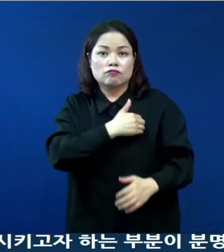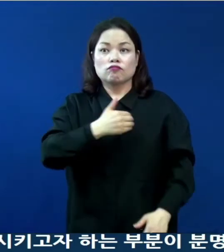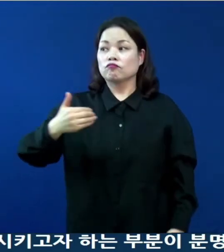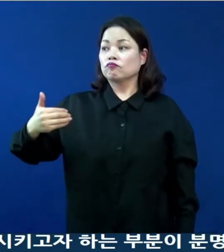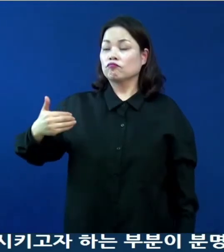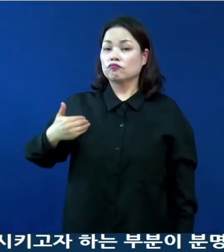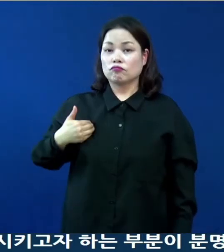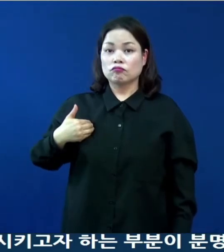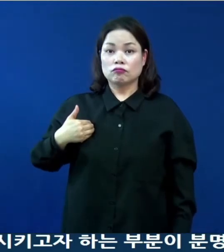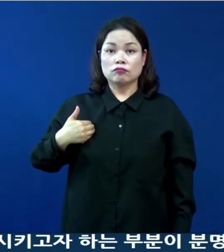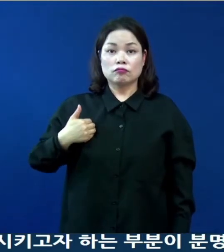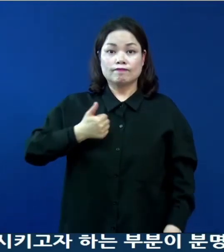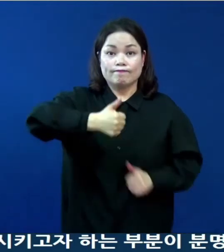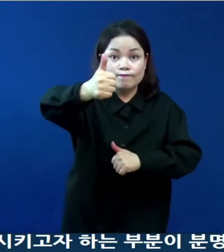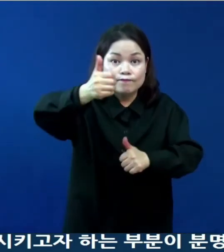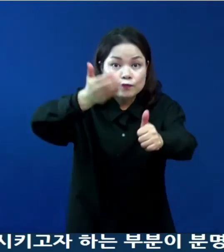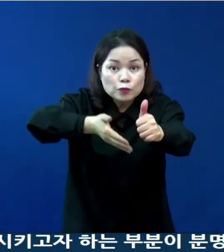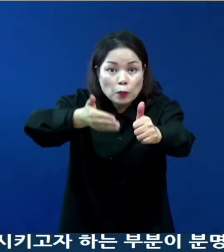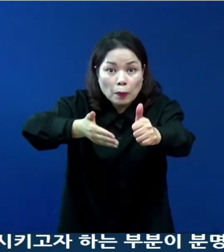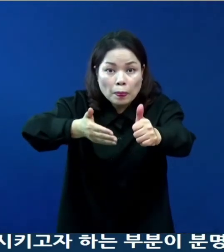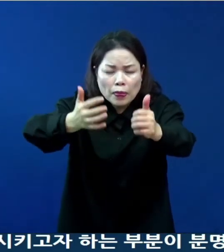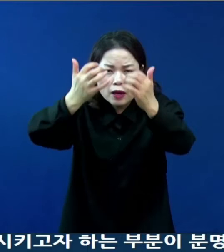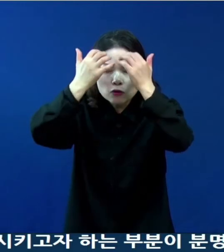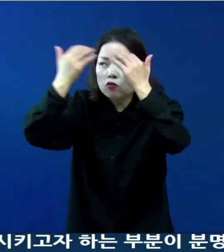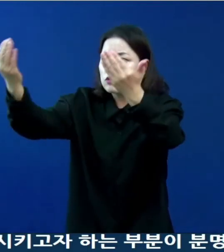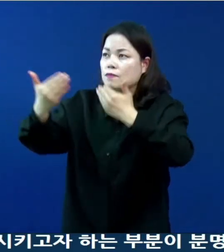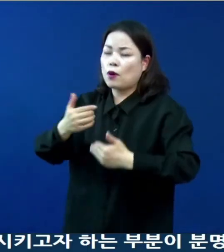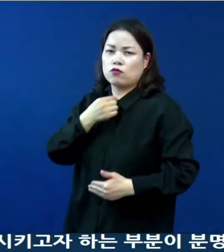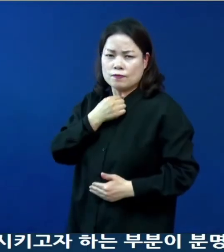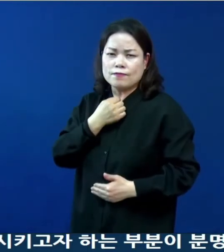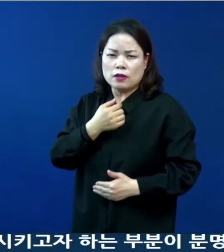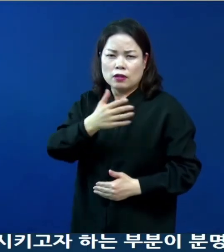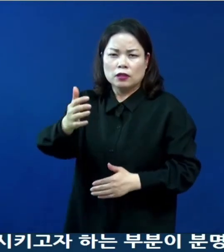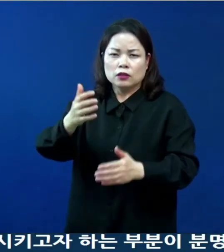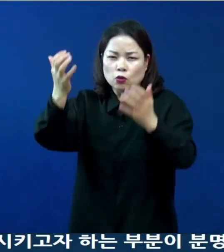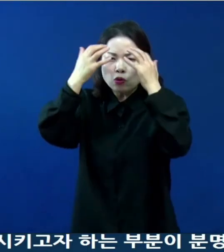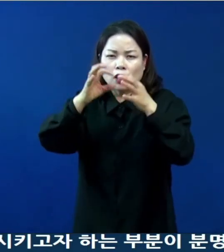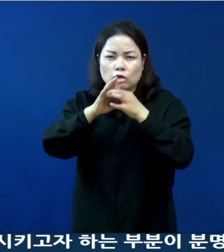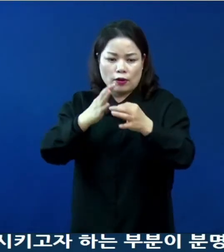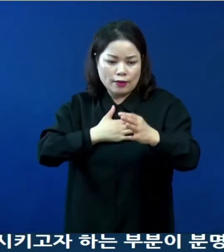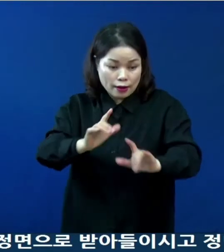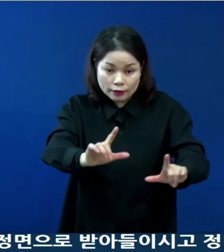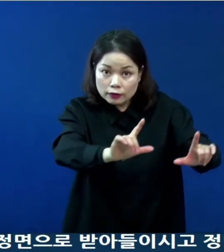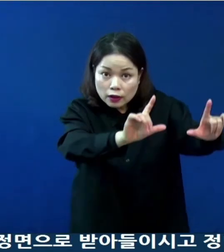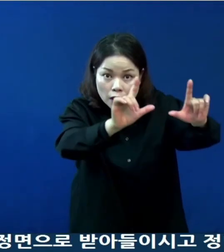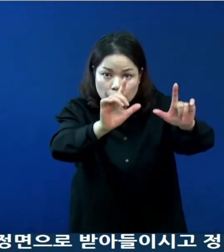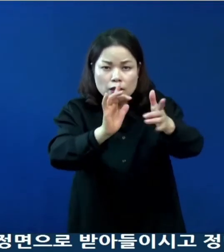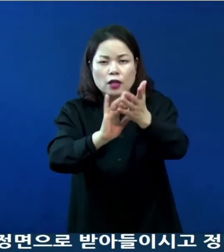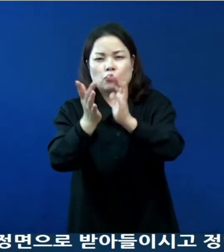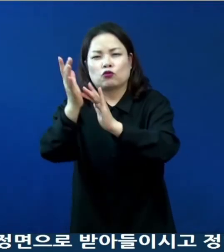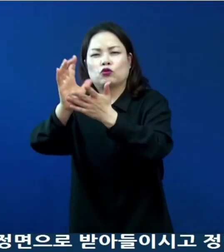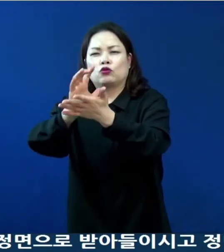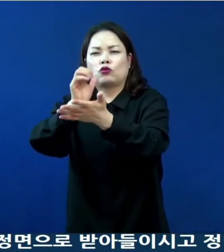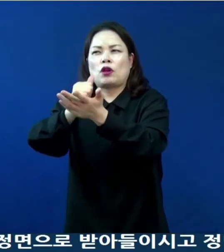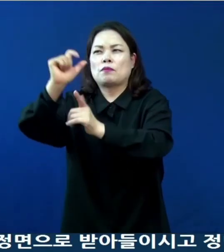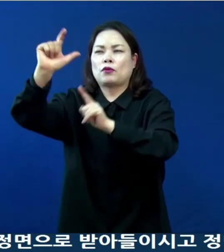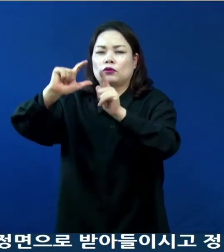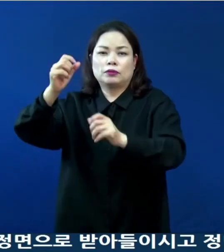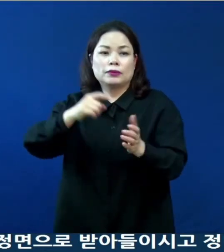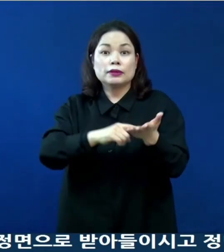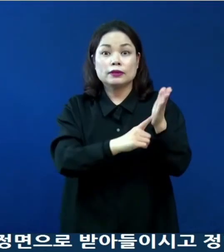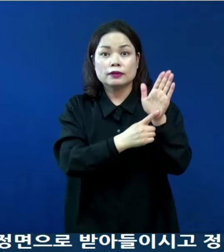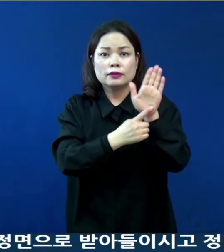당당하게 맞서시기 바랍니다. 내가 이 고난을 받겠습니다. 이 고난을 통하여 나의 삶에 예수 그리스도의 모습이